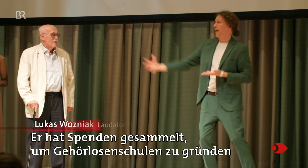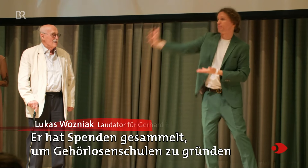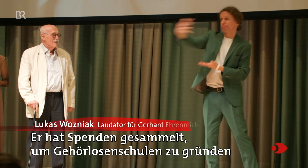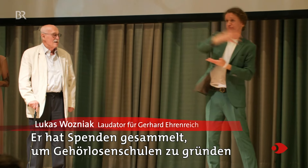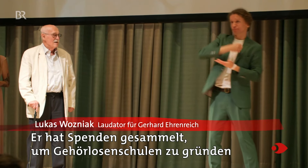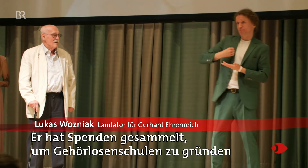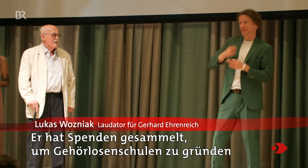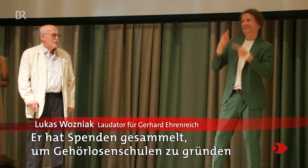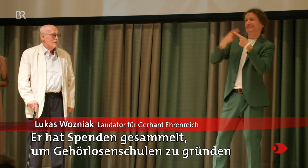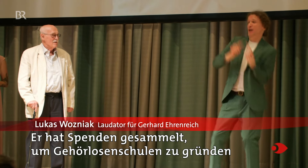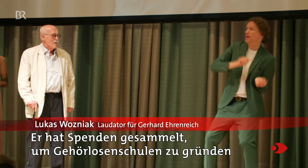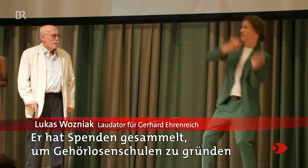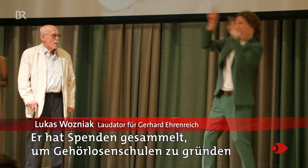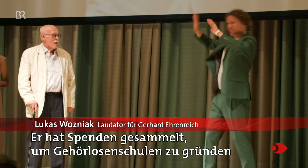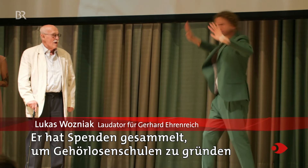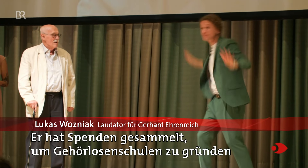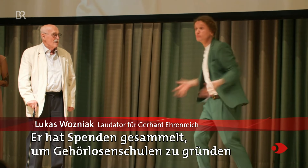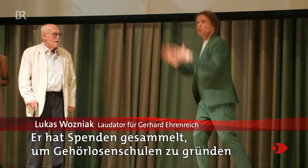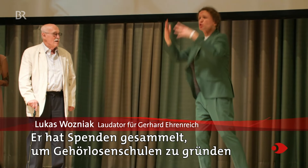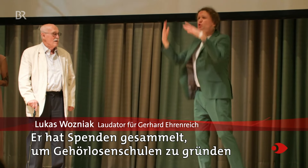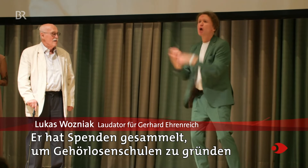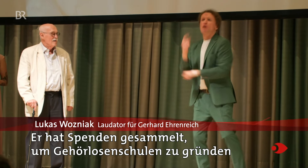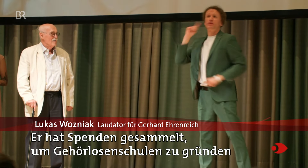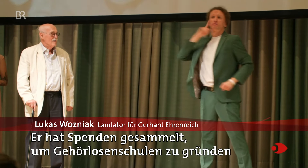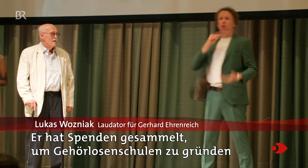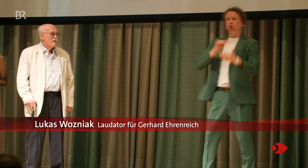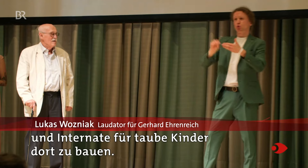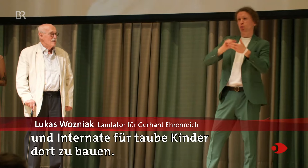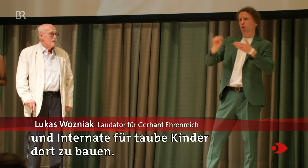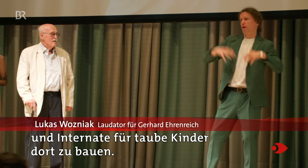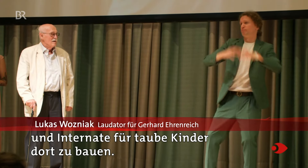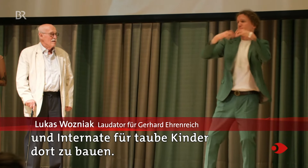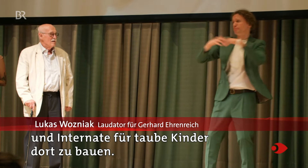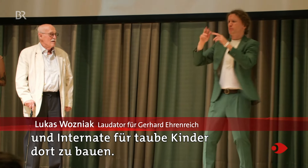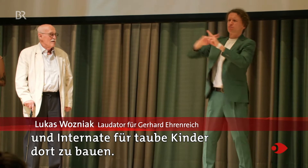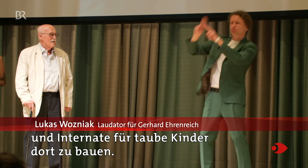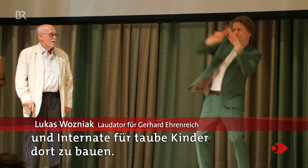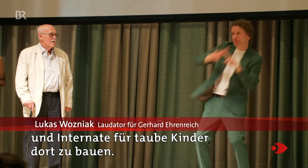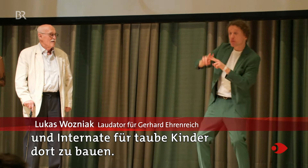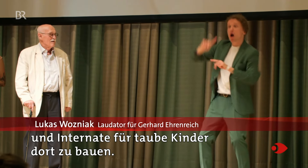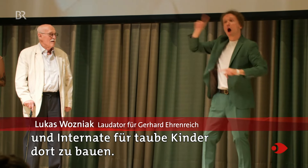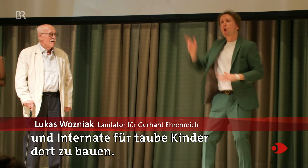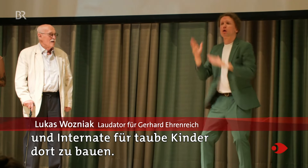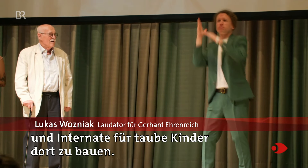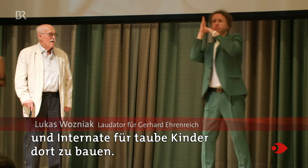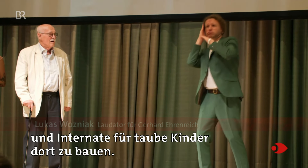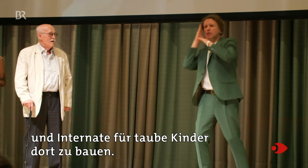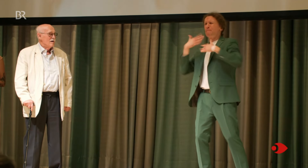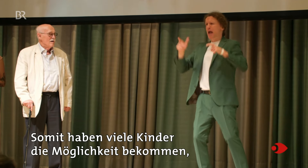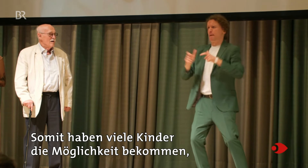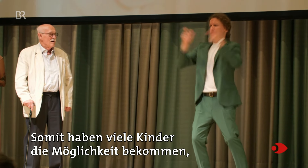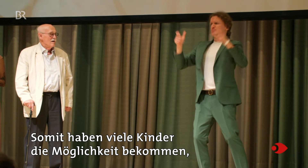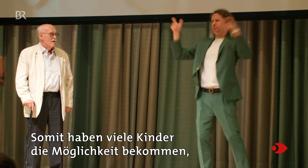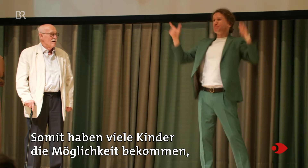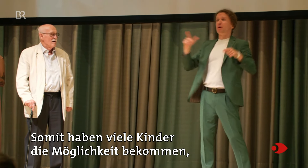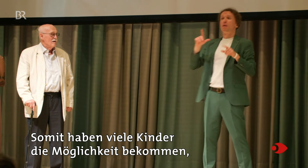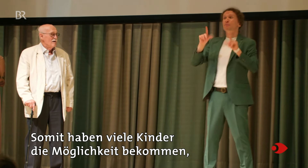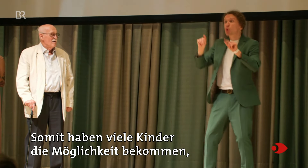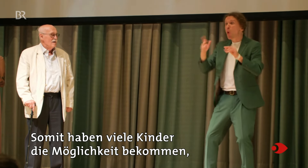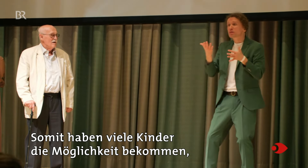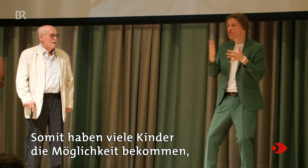Er hat Spenden gesammelt, um Gehörlosenschulen zu gründen und Internate für taube Kinder dort zu bauen. Somit